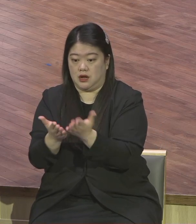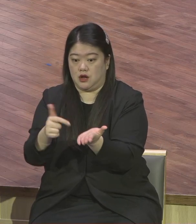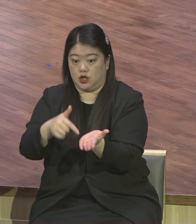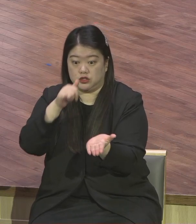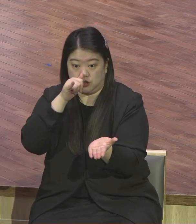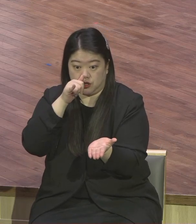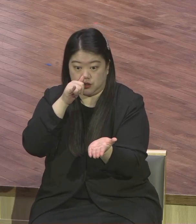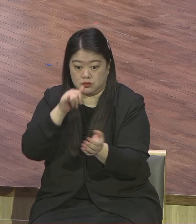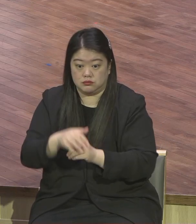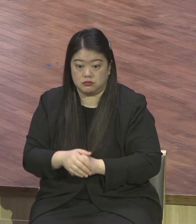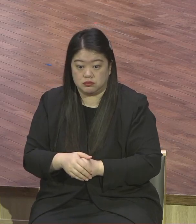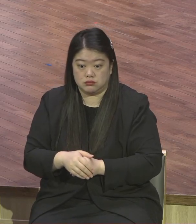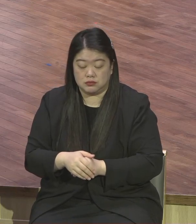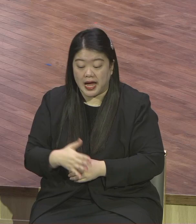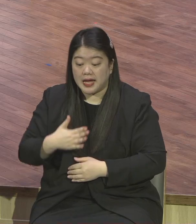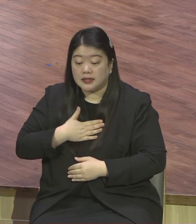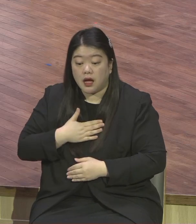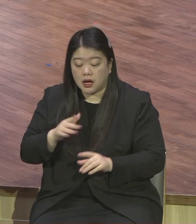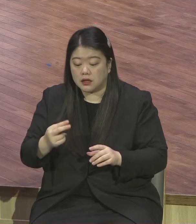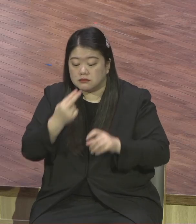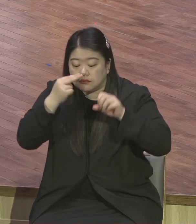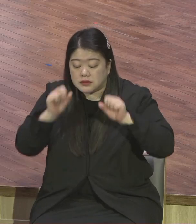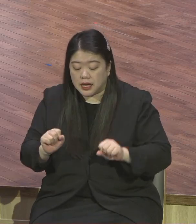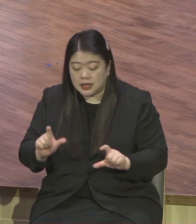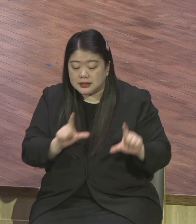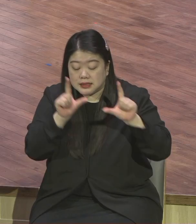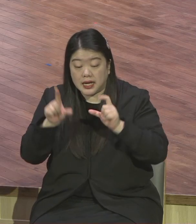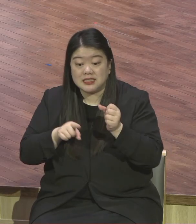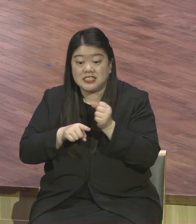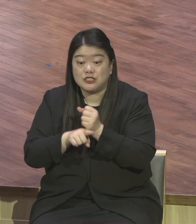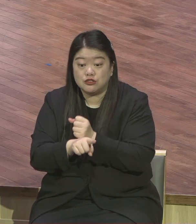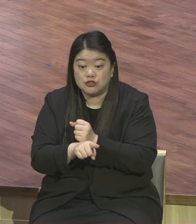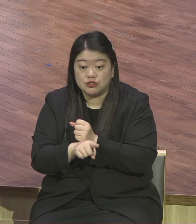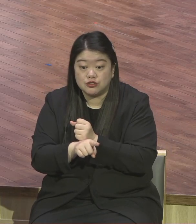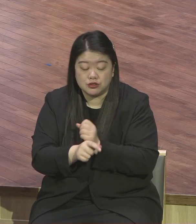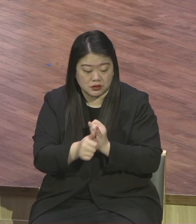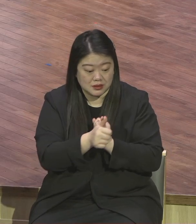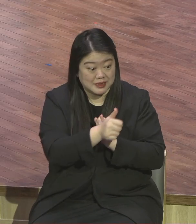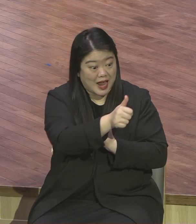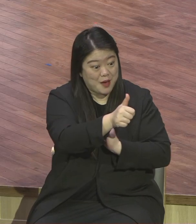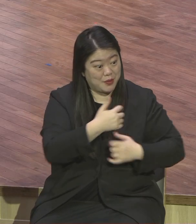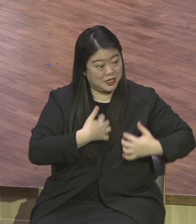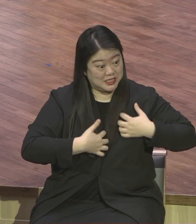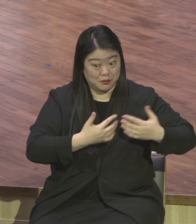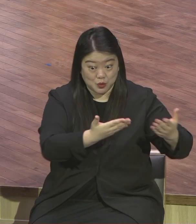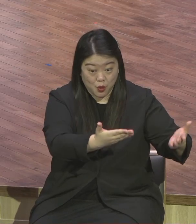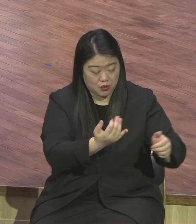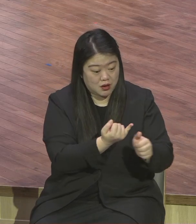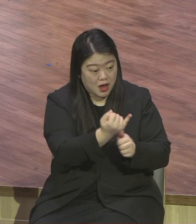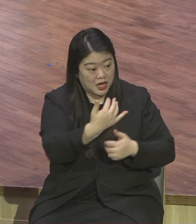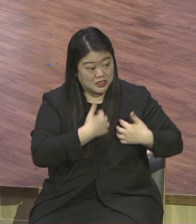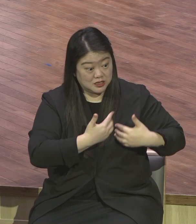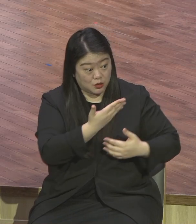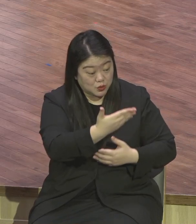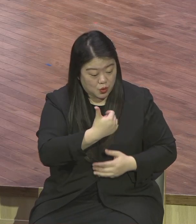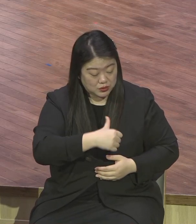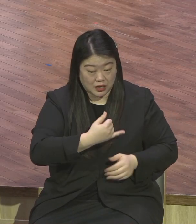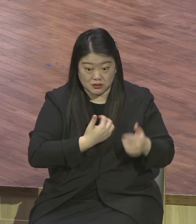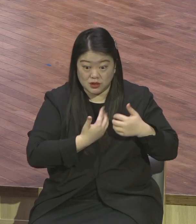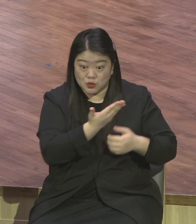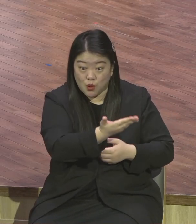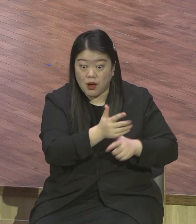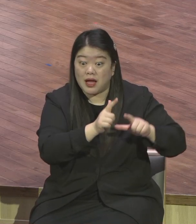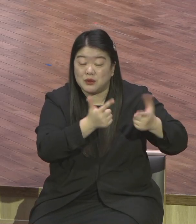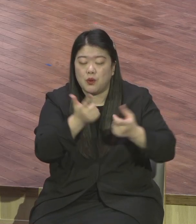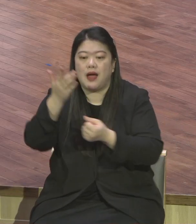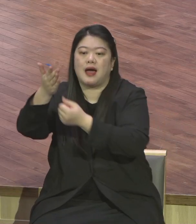뭐냐? 남편을 즐겁게 하고 아내를 즐겁게 하고 자식을 즐겁게 아니에요. 사람이 제일 되는 목적